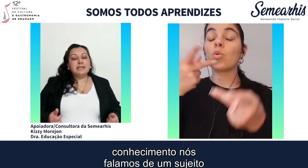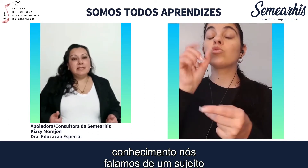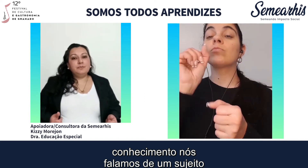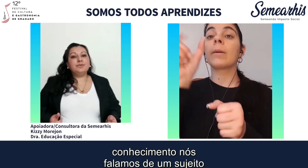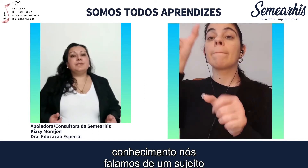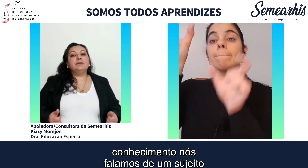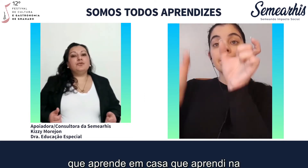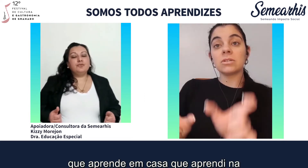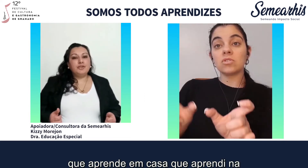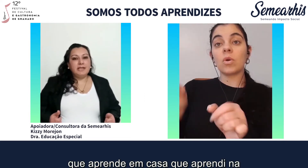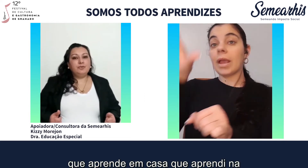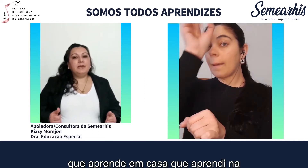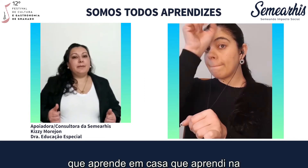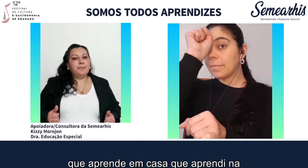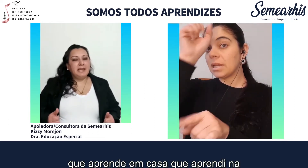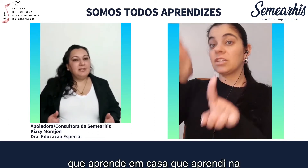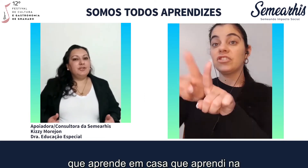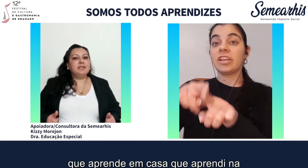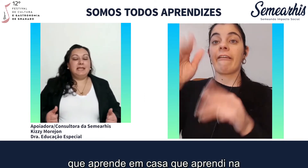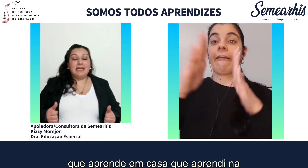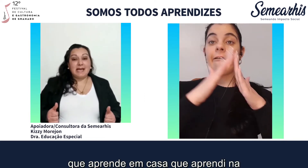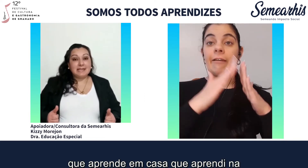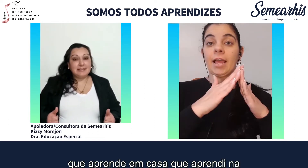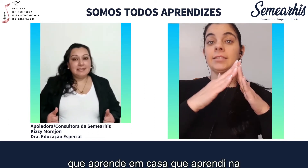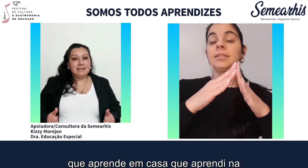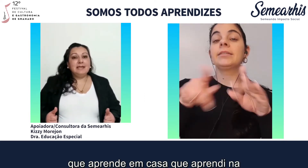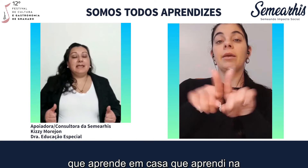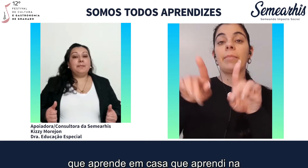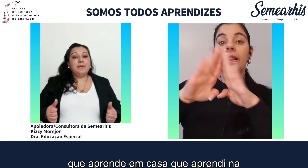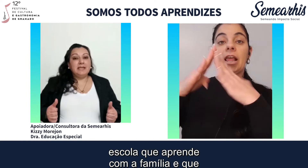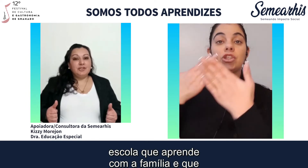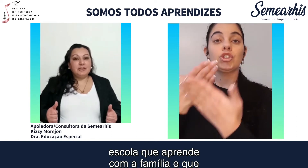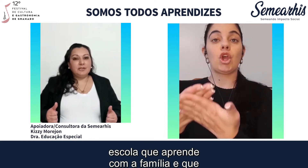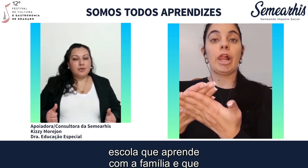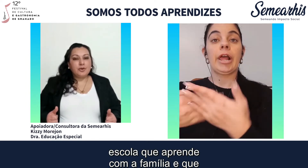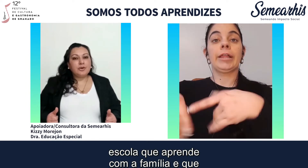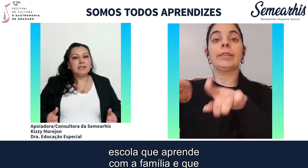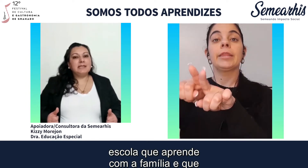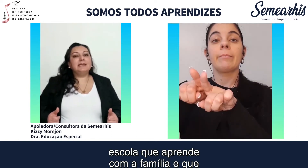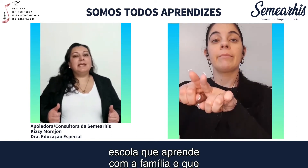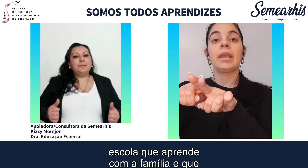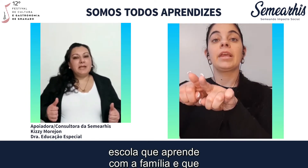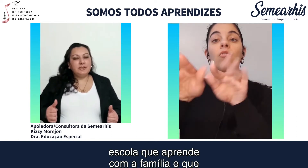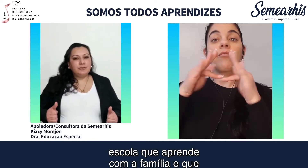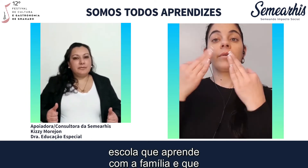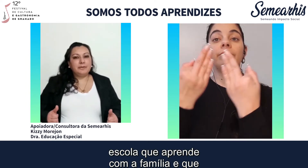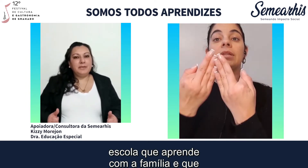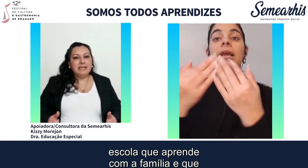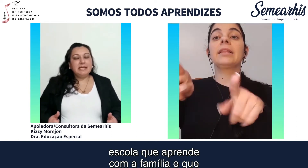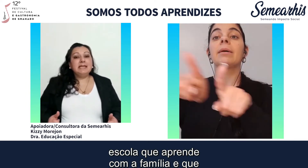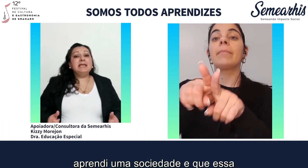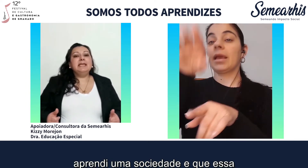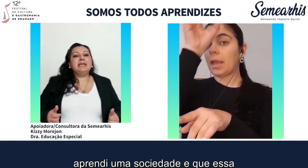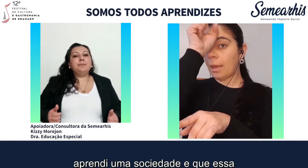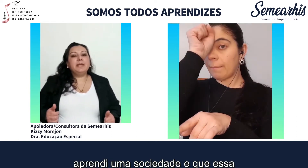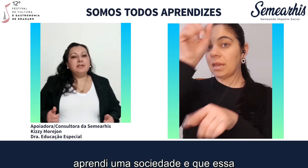nós falamos de um sujeito que aprende em casa, que aprende na escola, que aprende com a